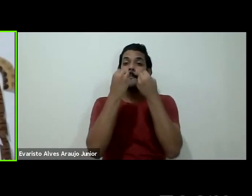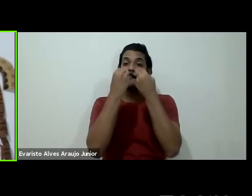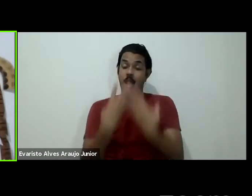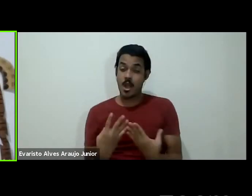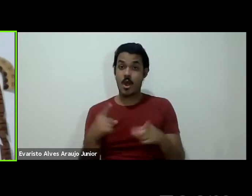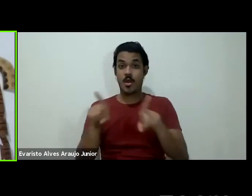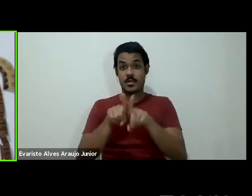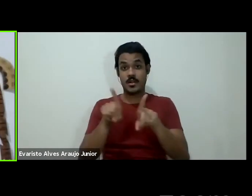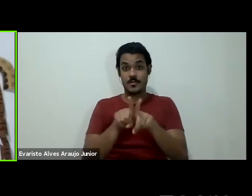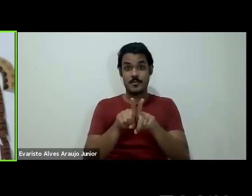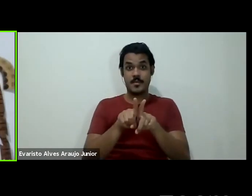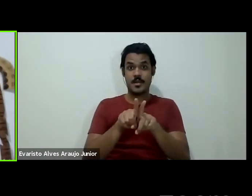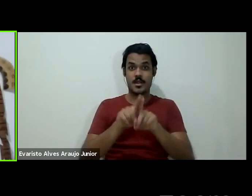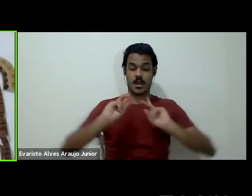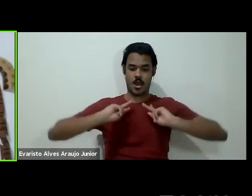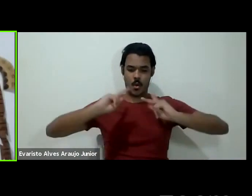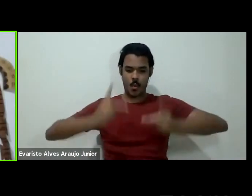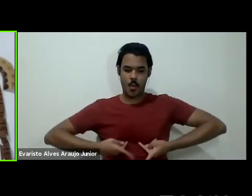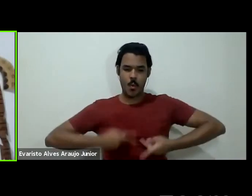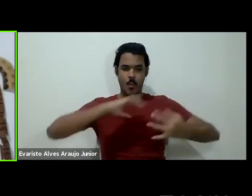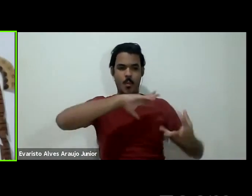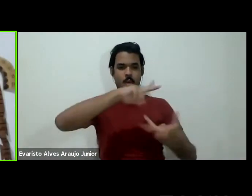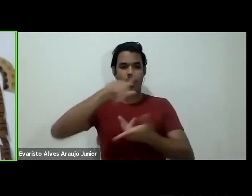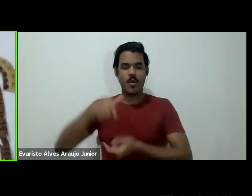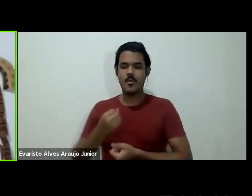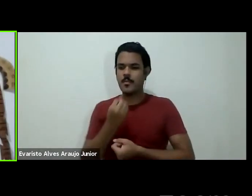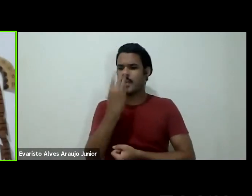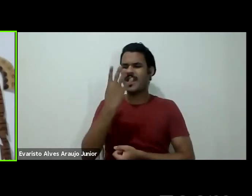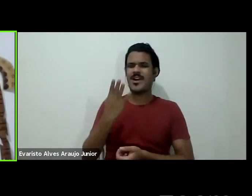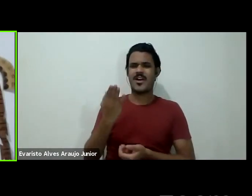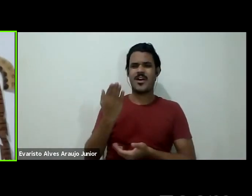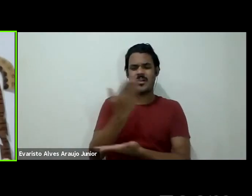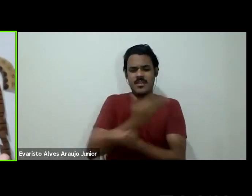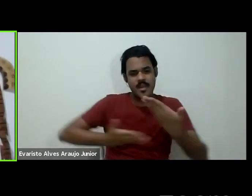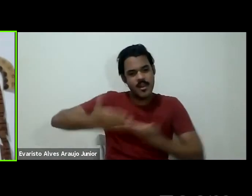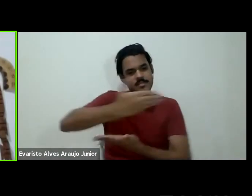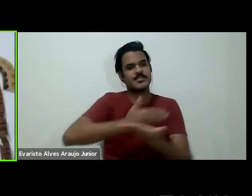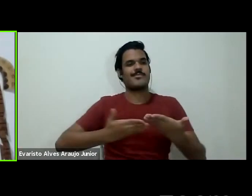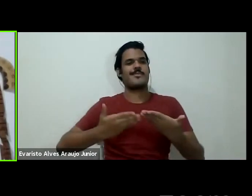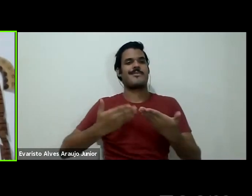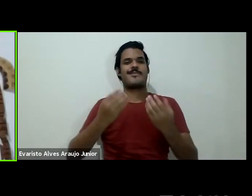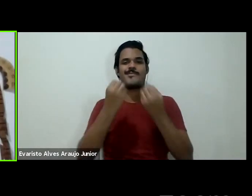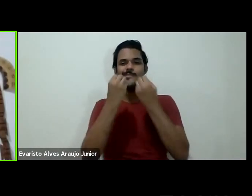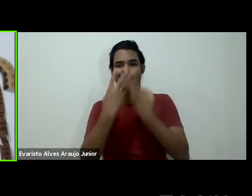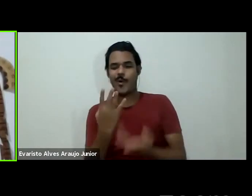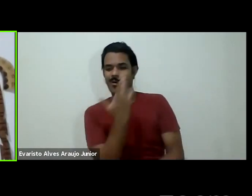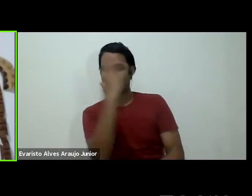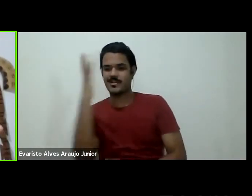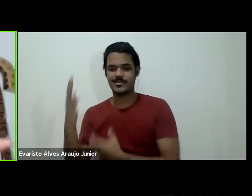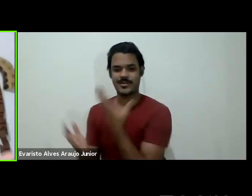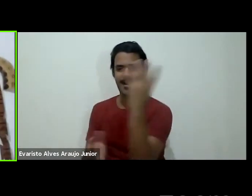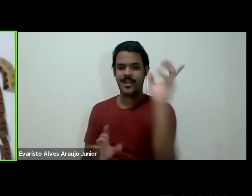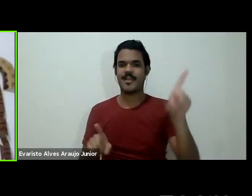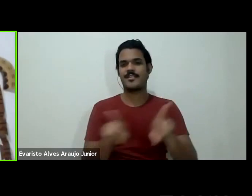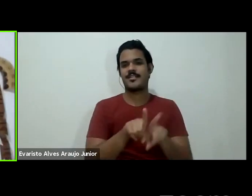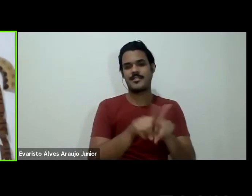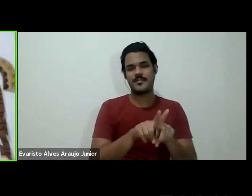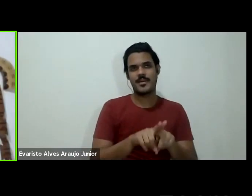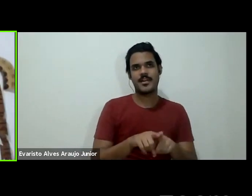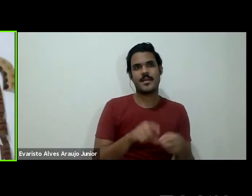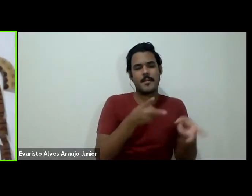com a capacidade de se relacionar melhor com a natureza, enxergar melhor